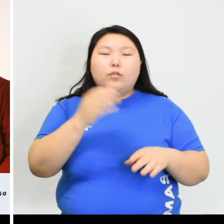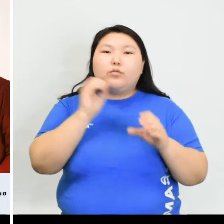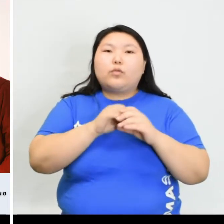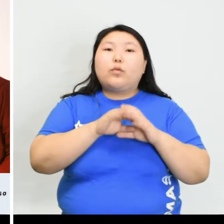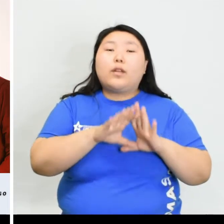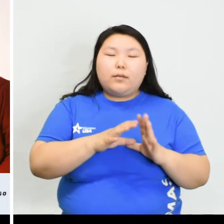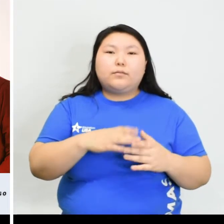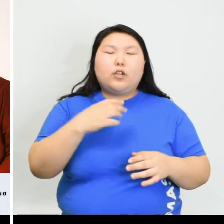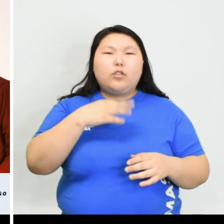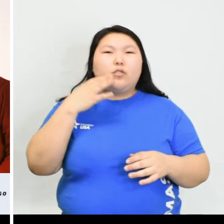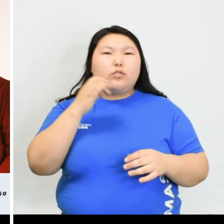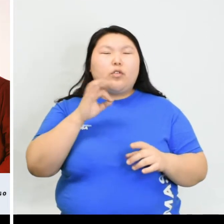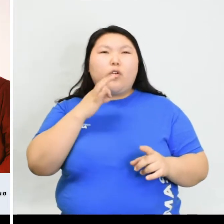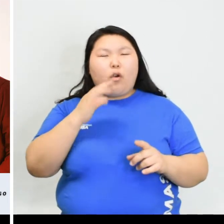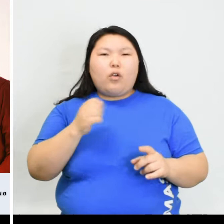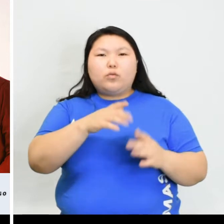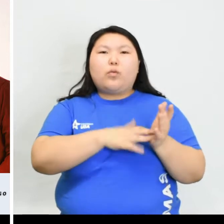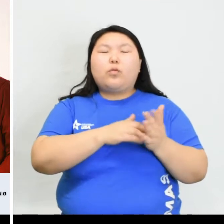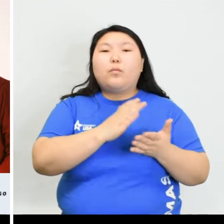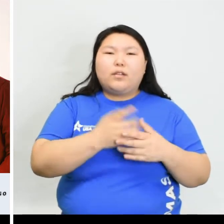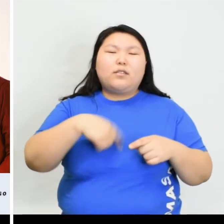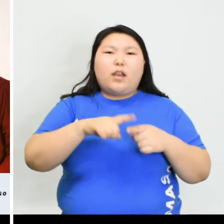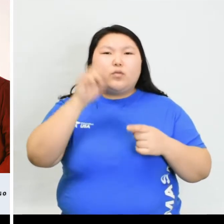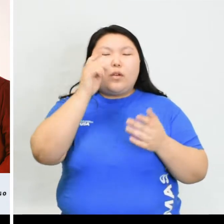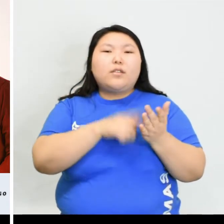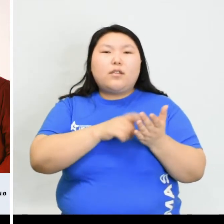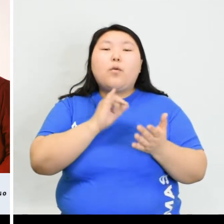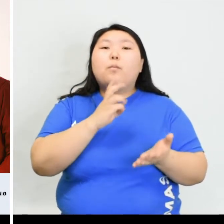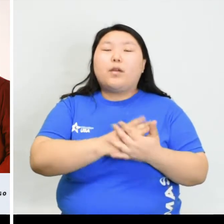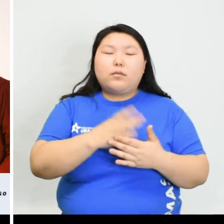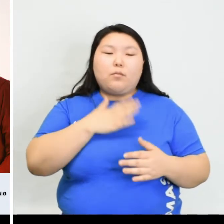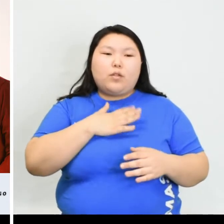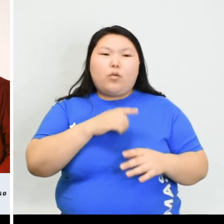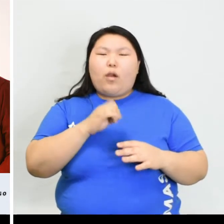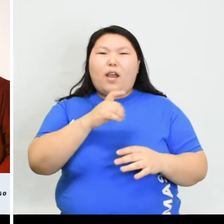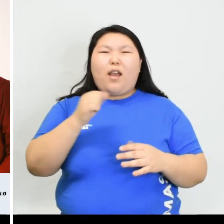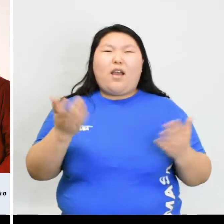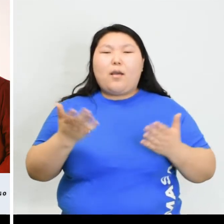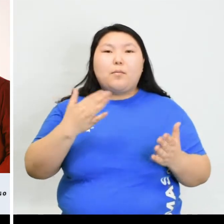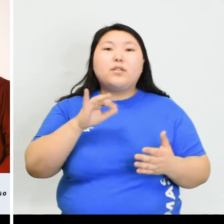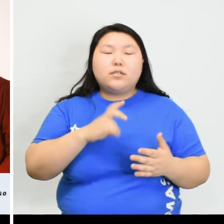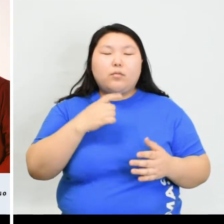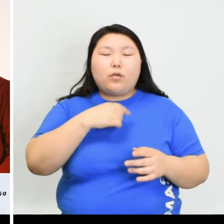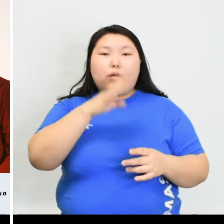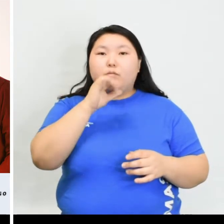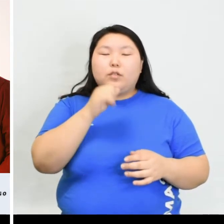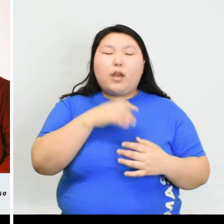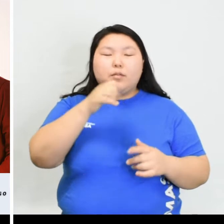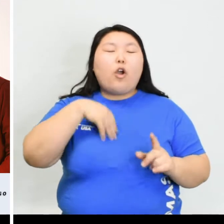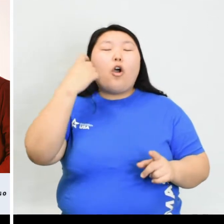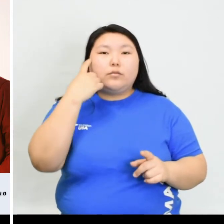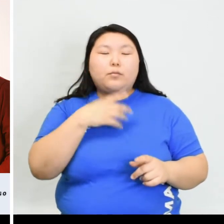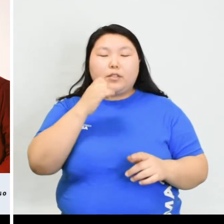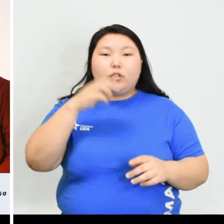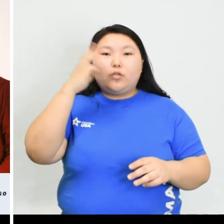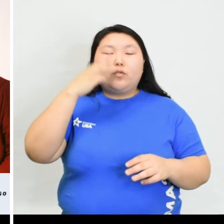цуглууллаа. Ерөөсөө яа ер нь дутуу байна. Ерөөсөө дахиад сурах хэрэгтэй юм байна. Тийм миний юу хаа байсан гэдгийг би амар сайн ойлгосон.